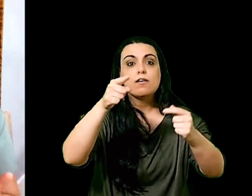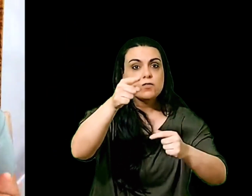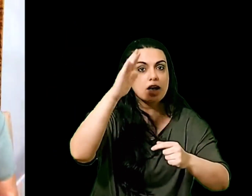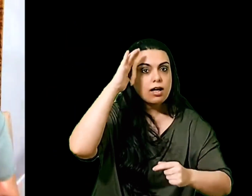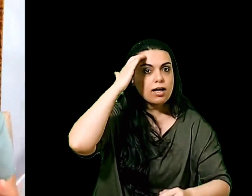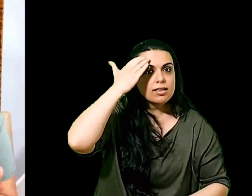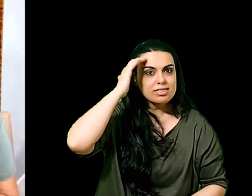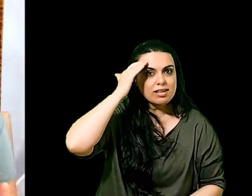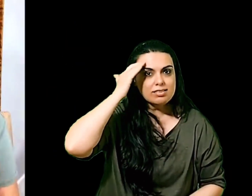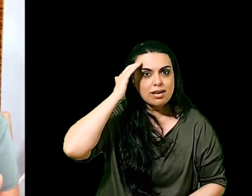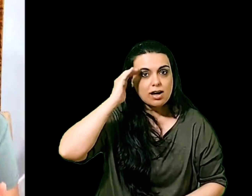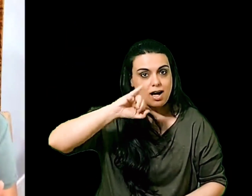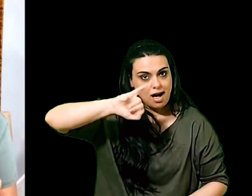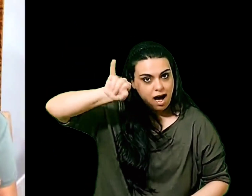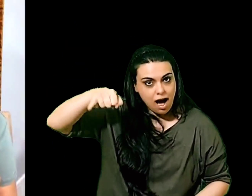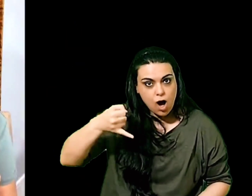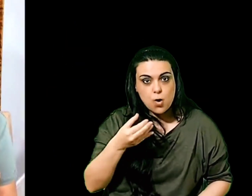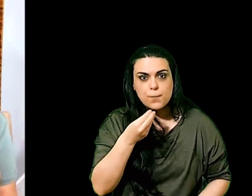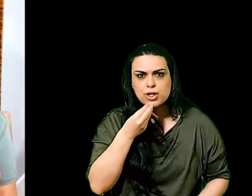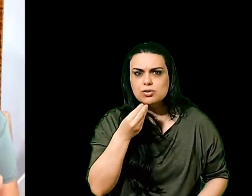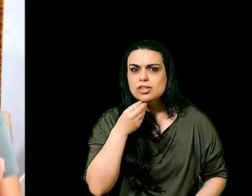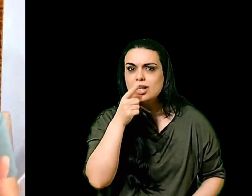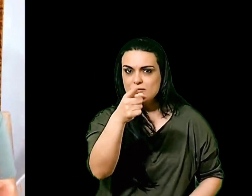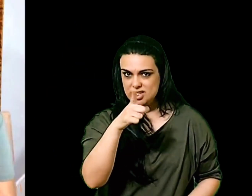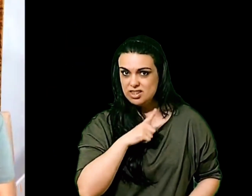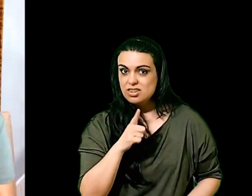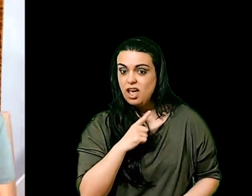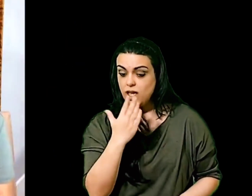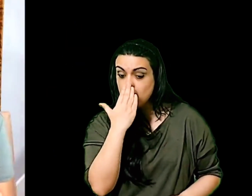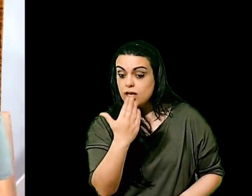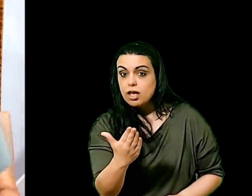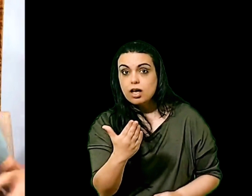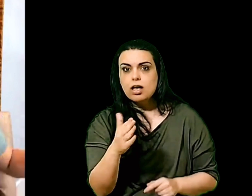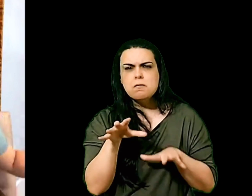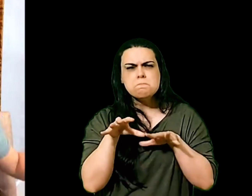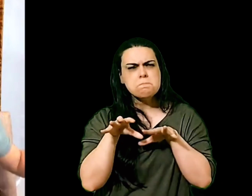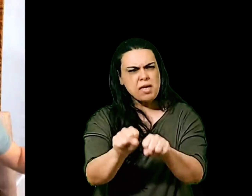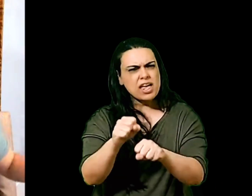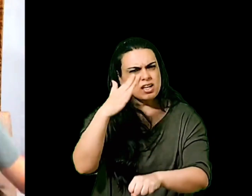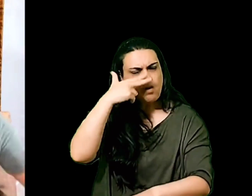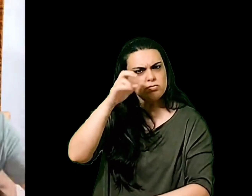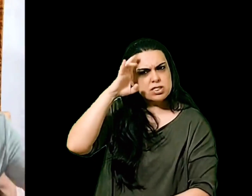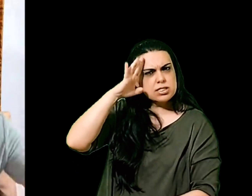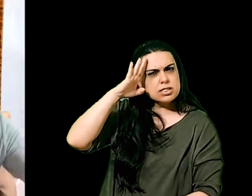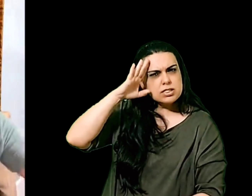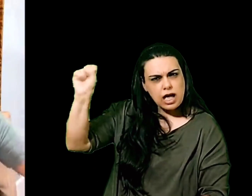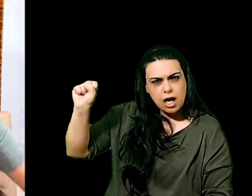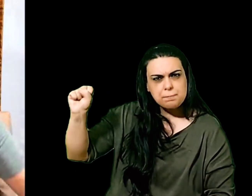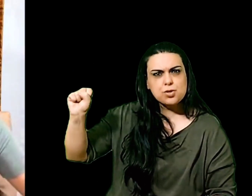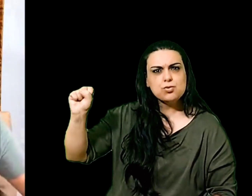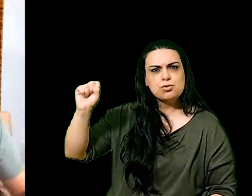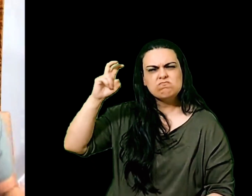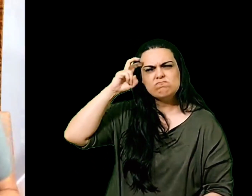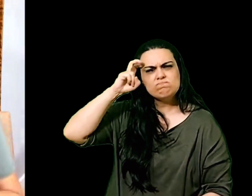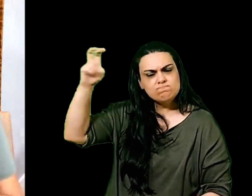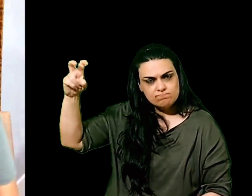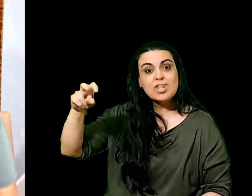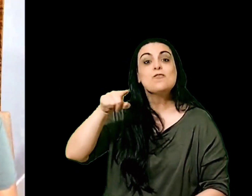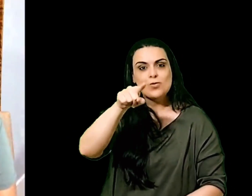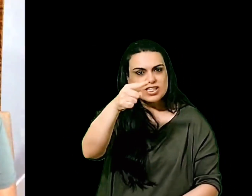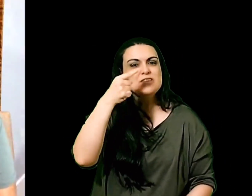Deus está dizendo, ei, se você compreender a oportunidade que está diante de você e agir como um sábio,